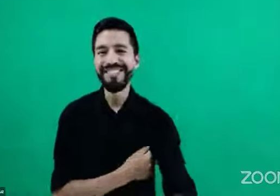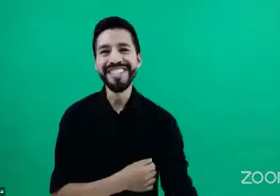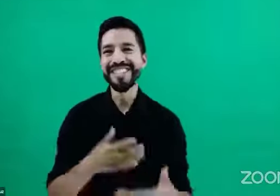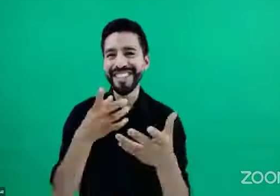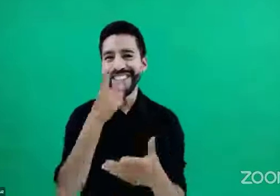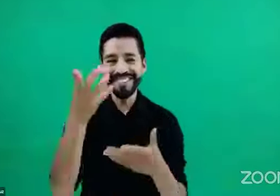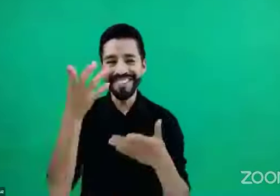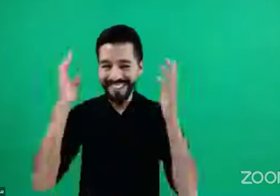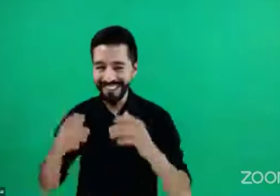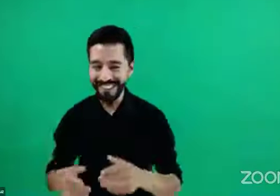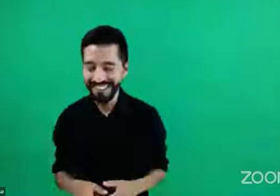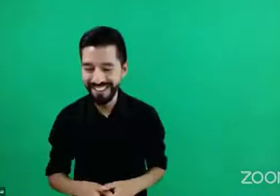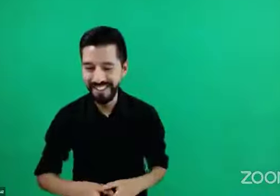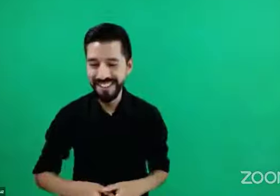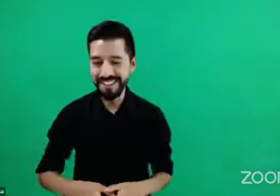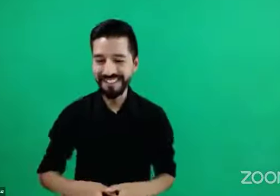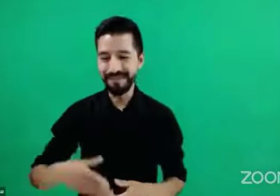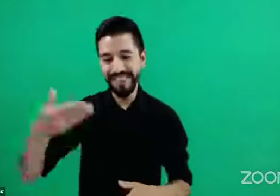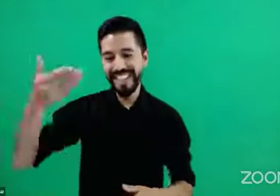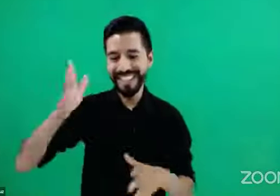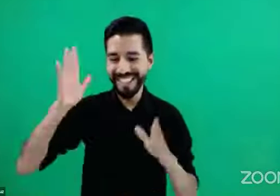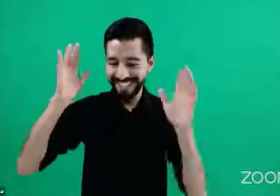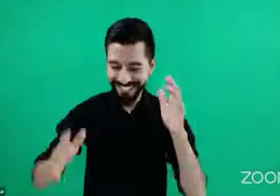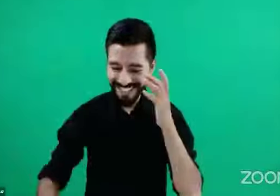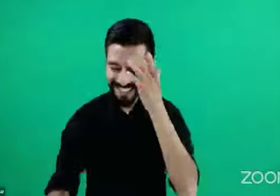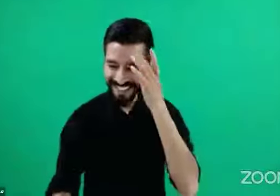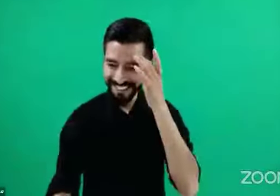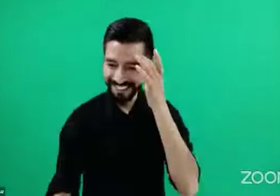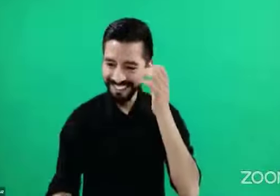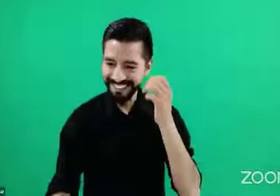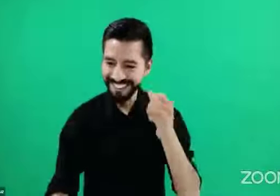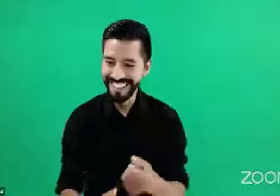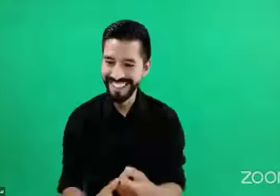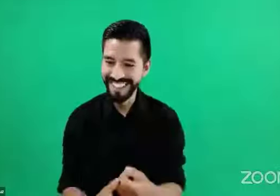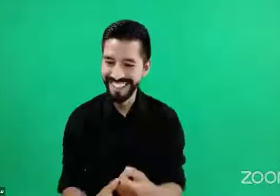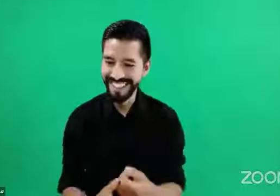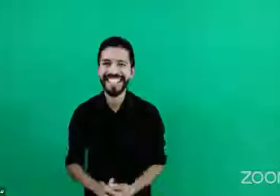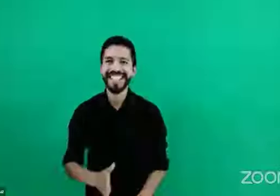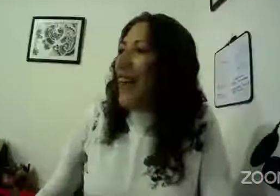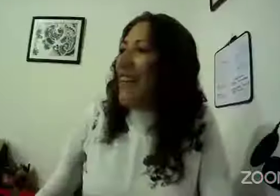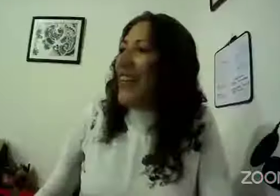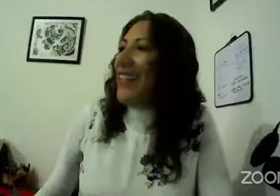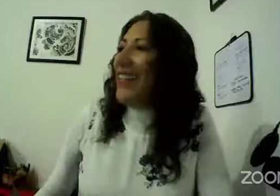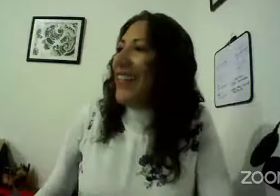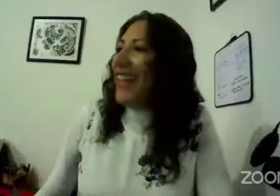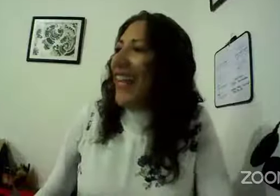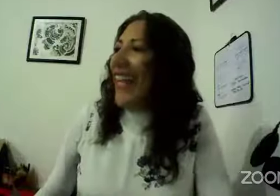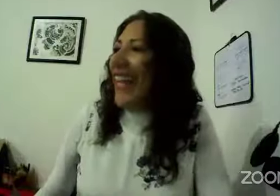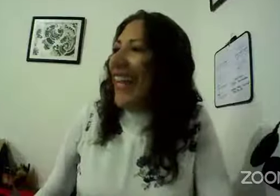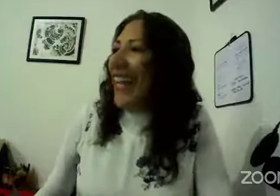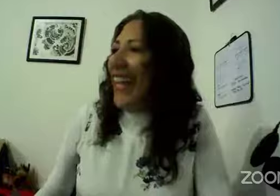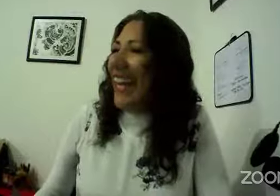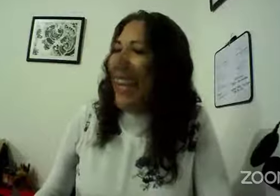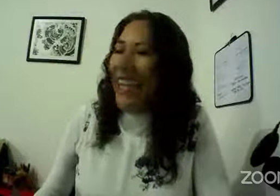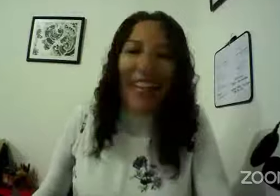Yo ya no sigo, te digo que no, en la mí me piden y yo, ay, no sigo, pero ya A hasta ver, nos